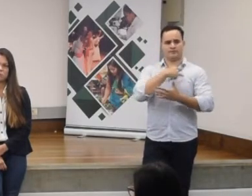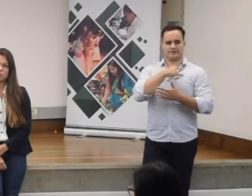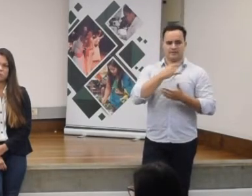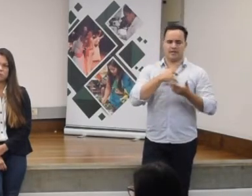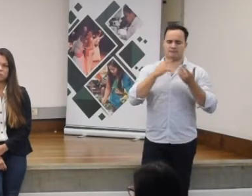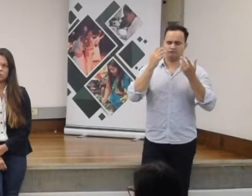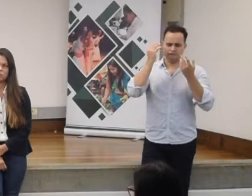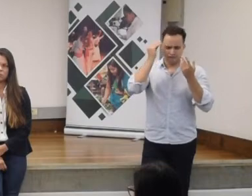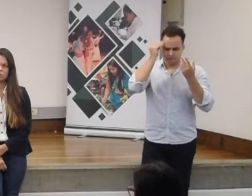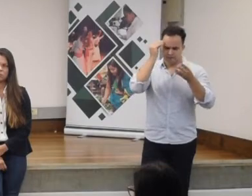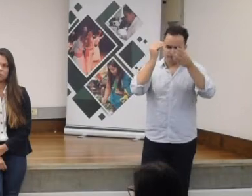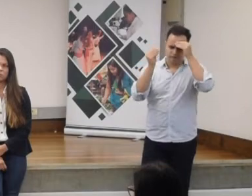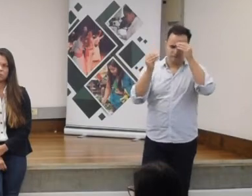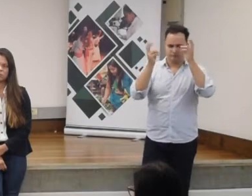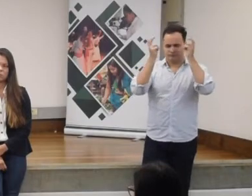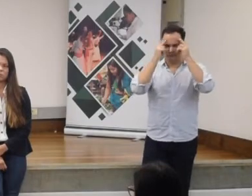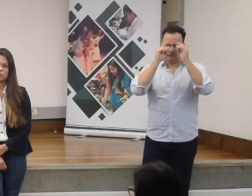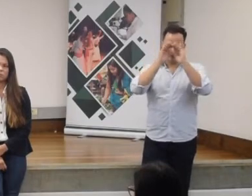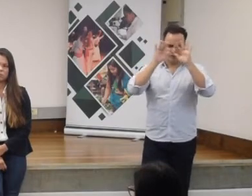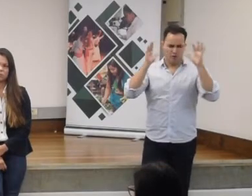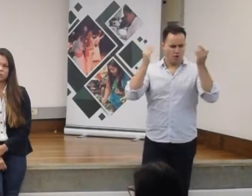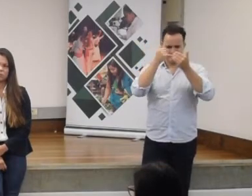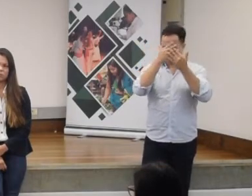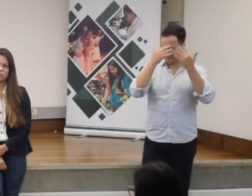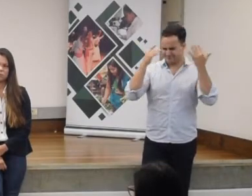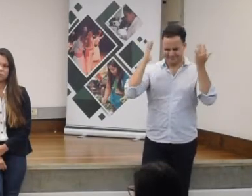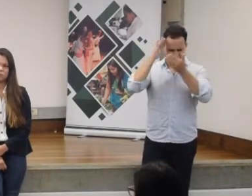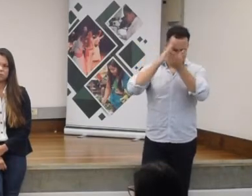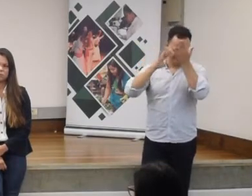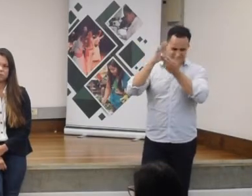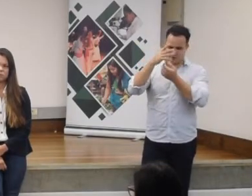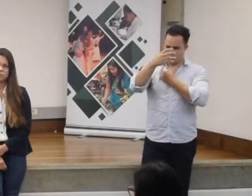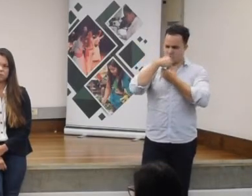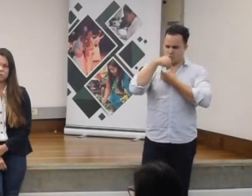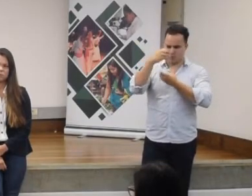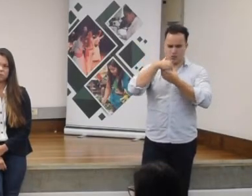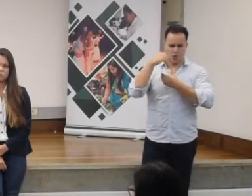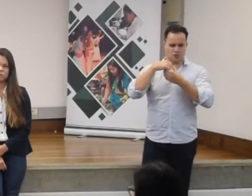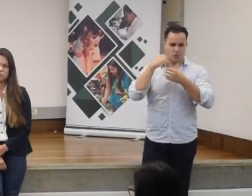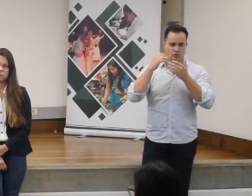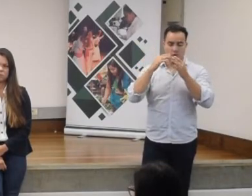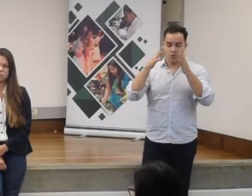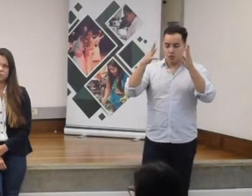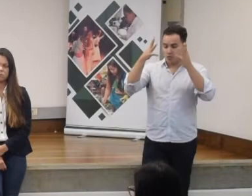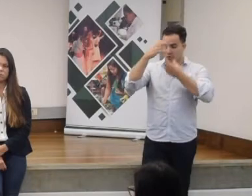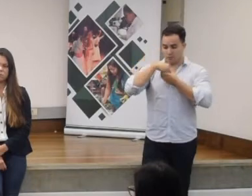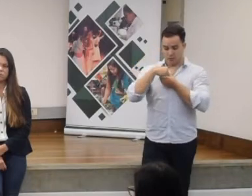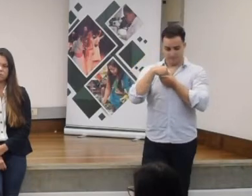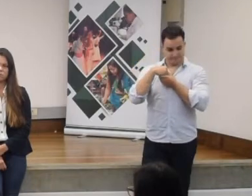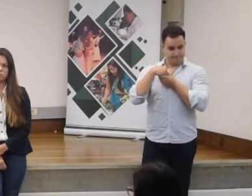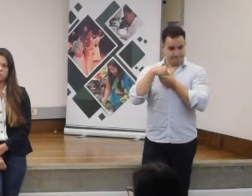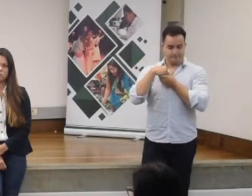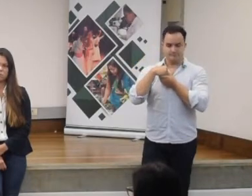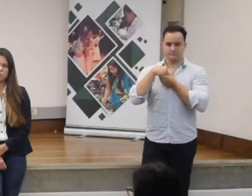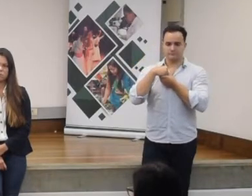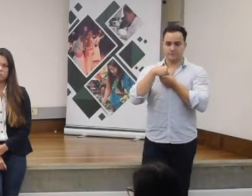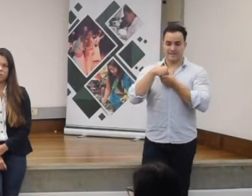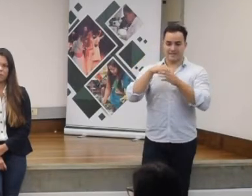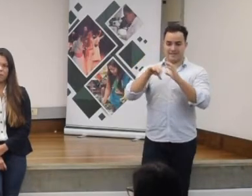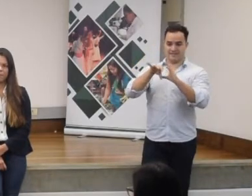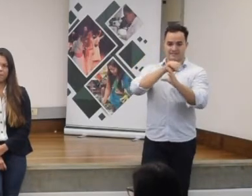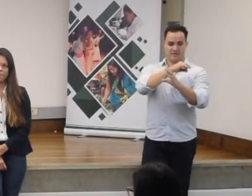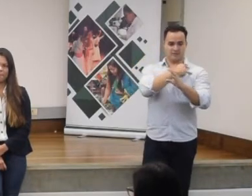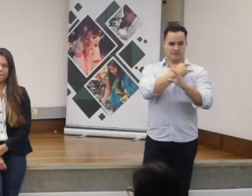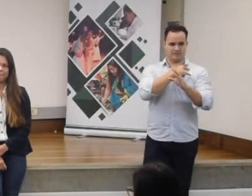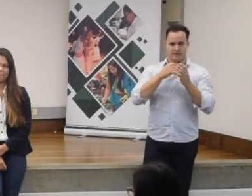saberes, conocimientos acumulados, comunitarios, ancestrales, populares, todos esa serie de entramados. Entonces, para